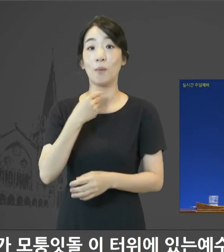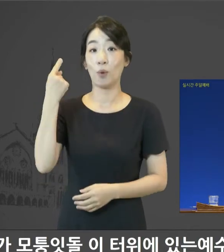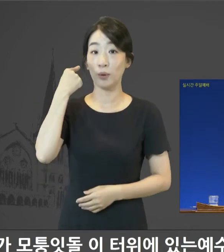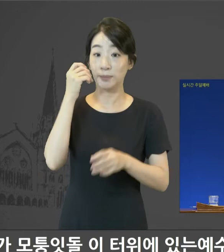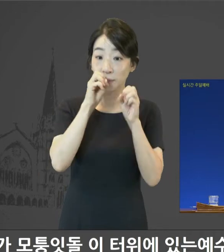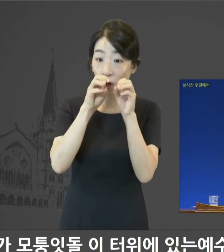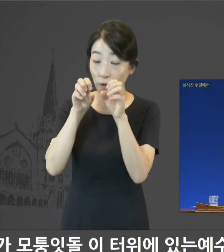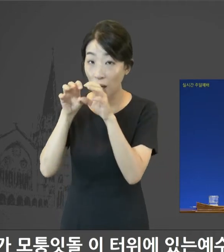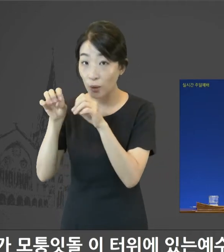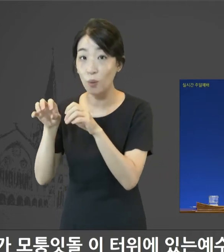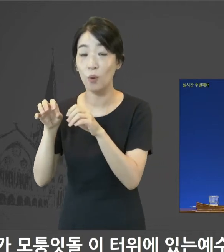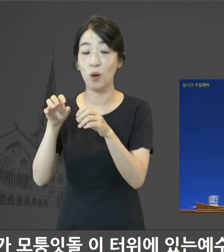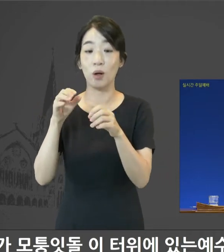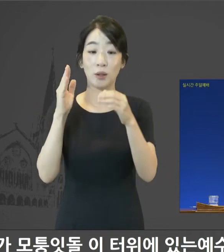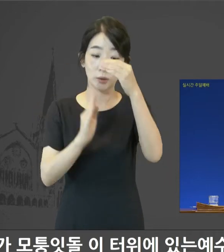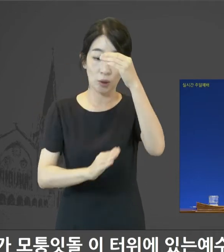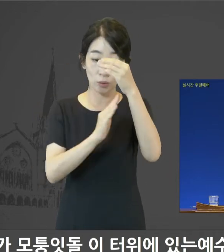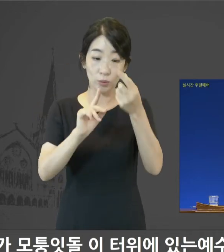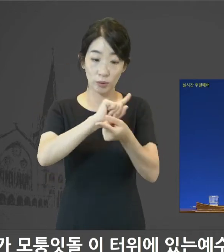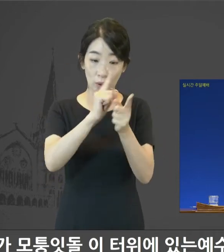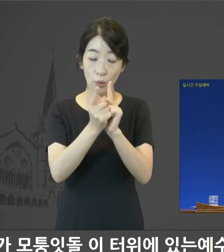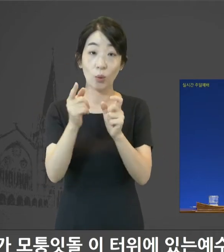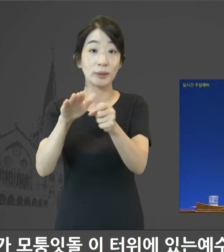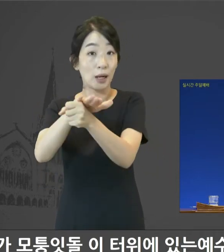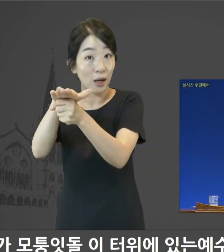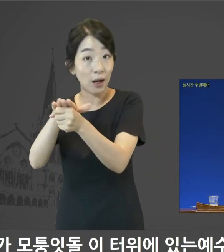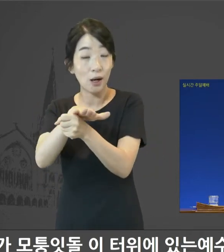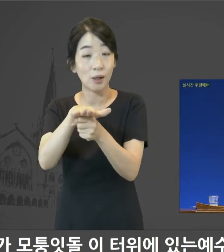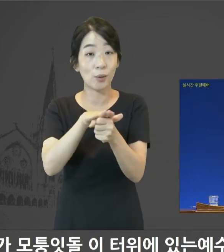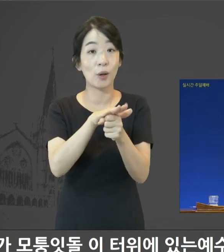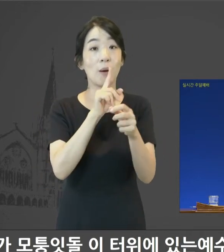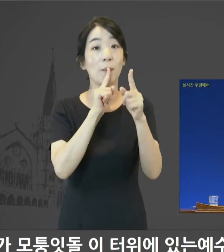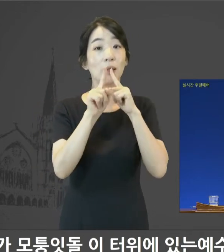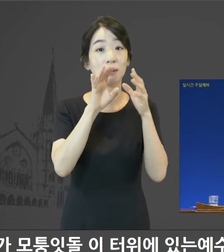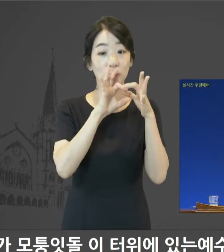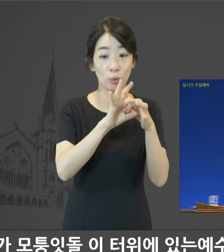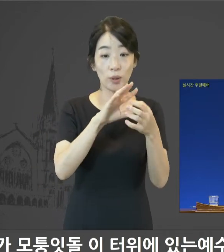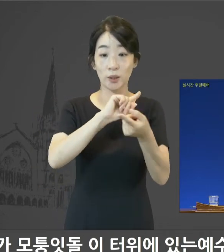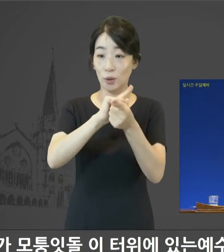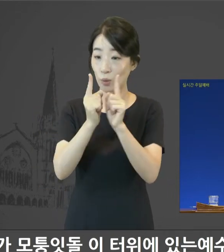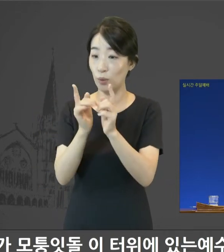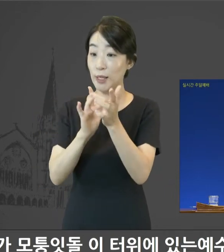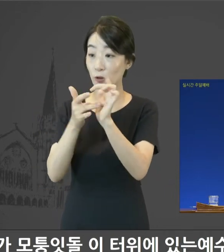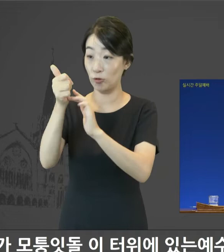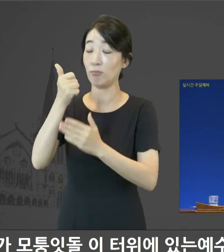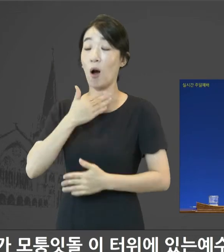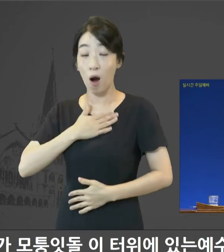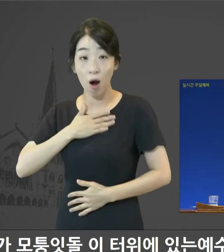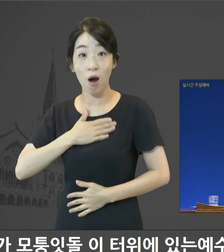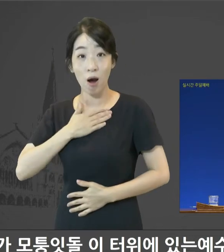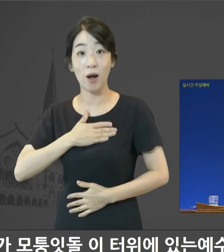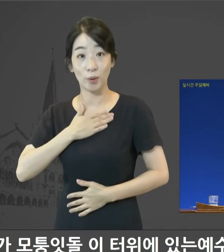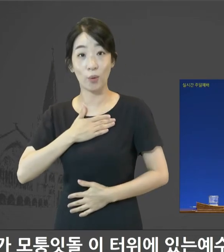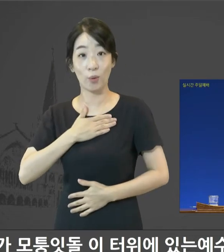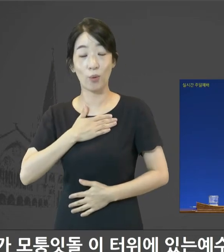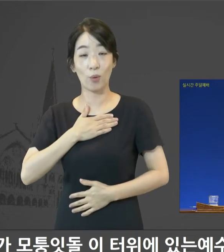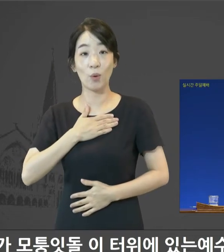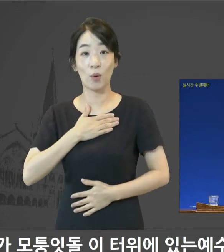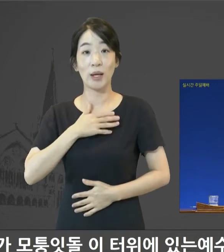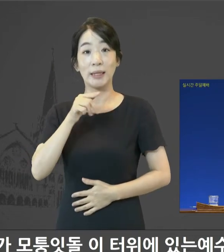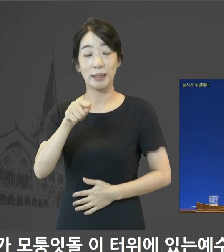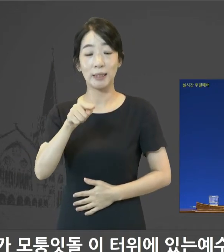하시고 성도들끼리 사랑하게 하시고 말씀을 통해서 예수를 알게 하시고 이러한 모든 일을 행하신